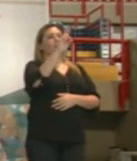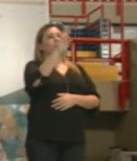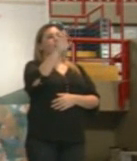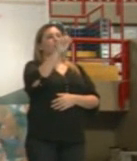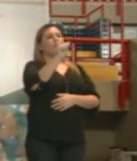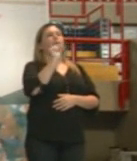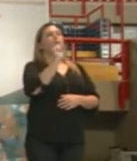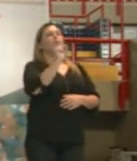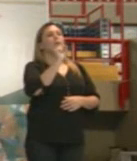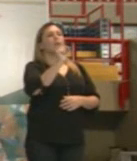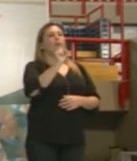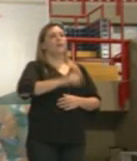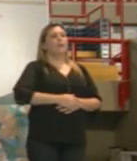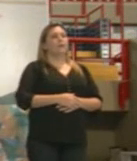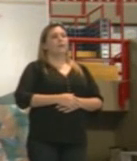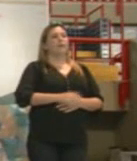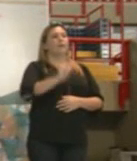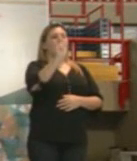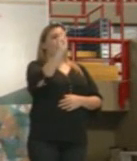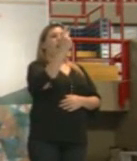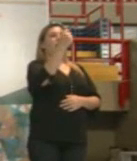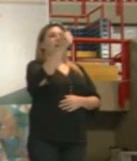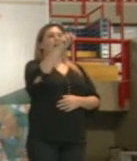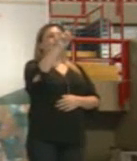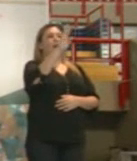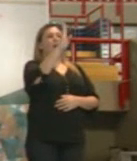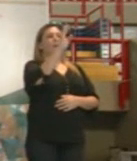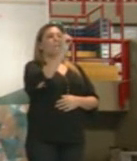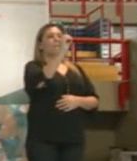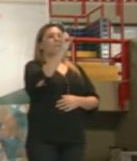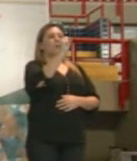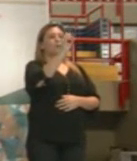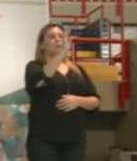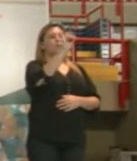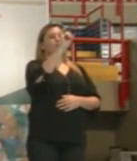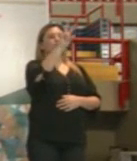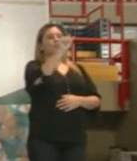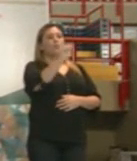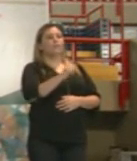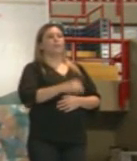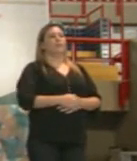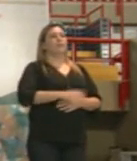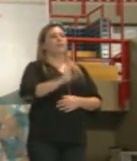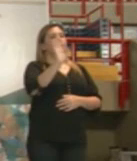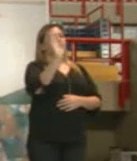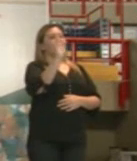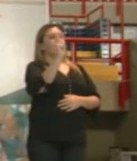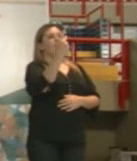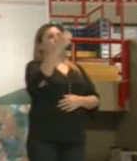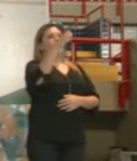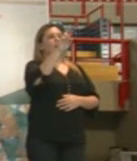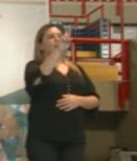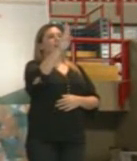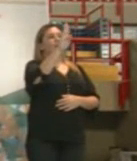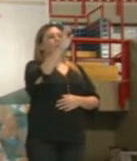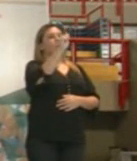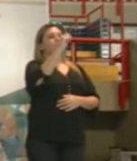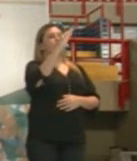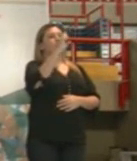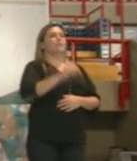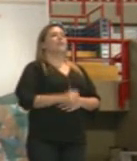é o que? Arbustiva. Herbácea. Coisa boa escutar vocês, né? Se eu falo